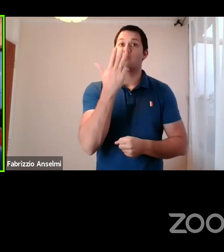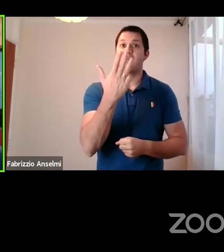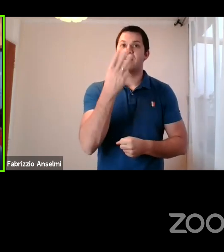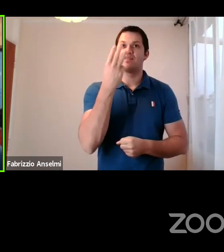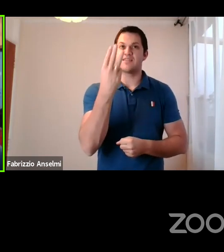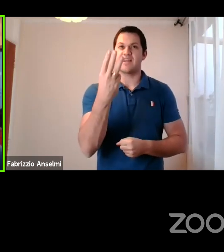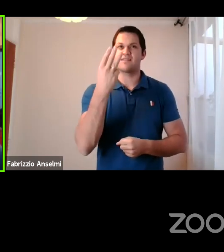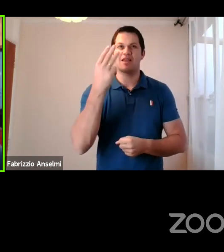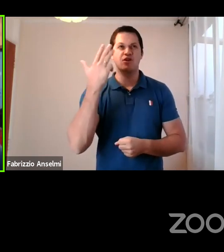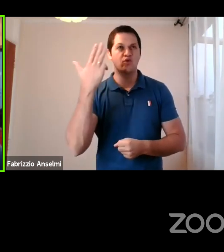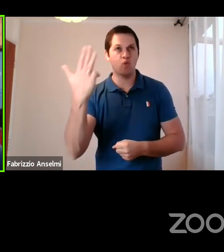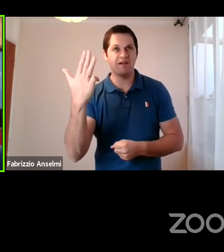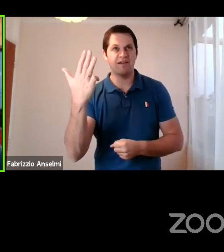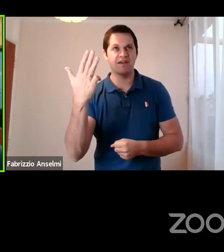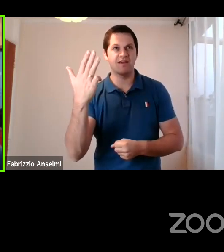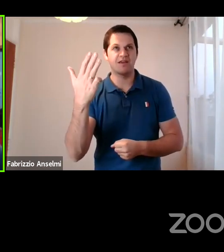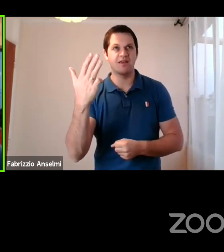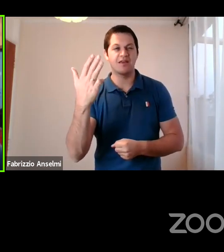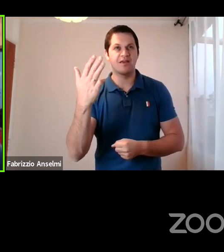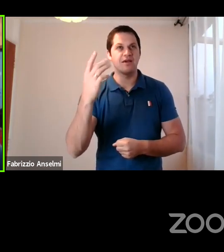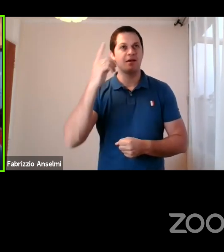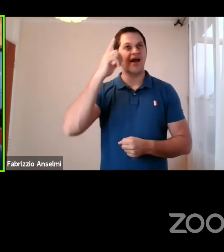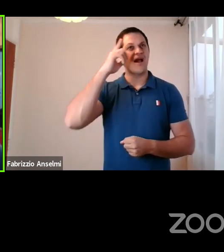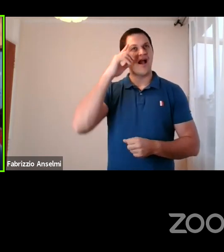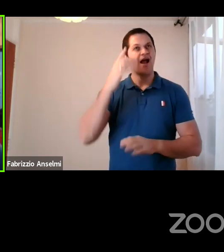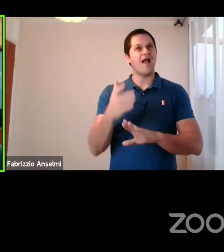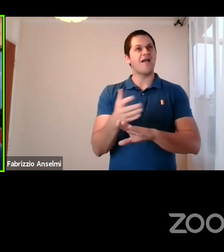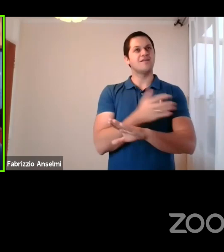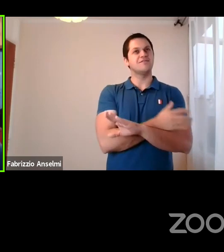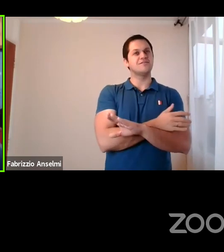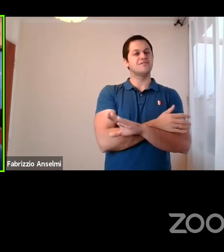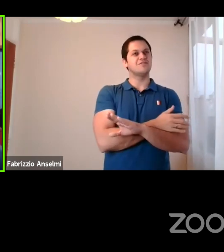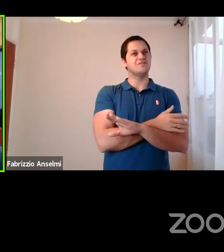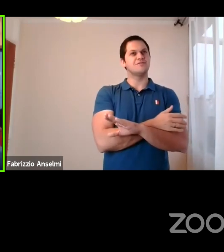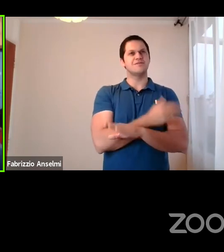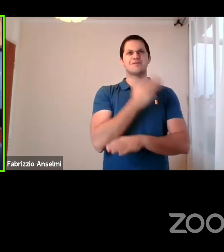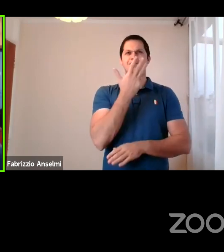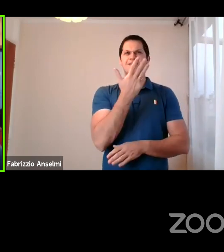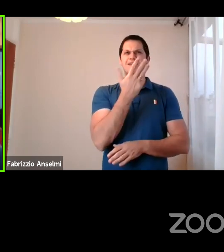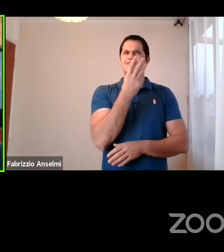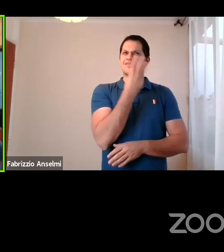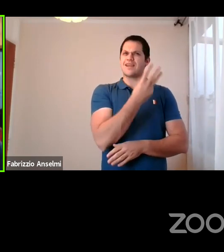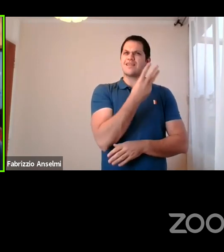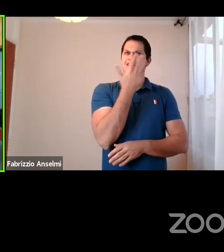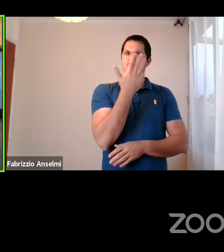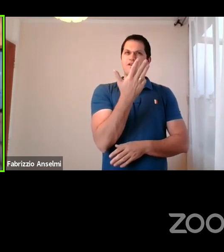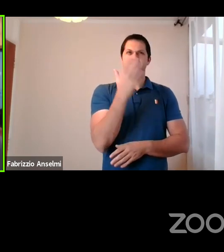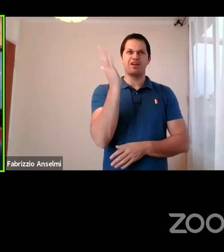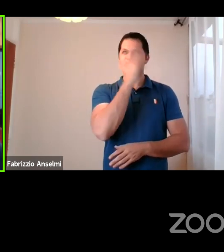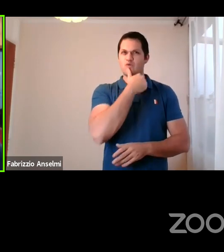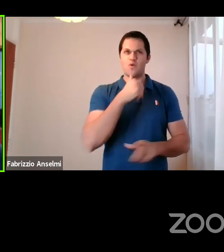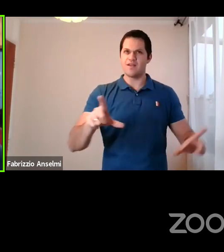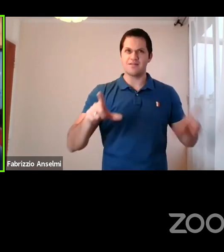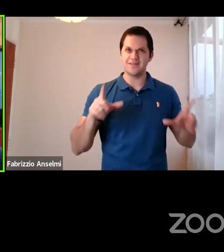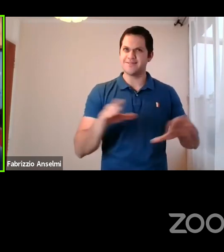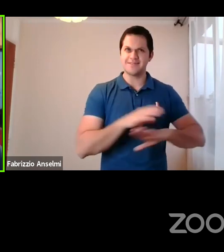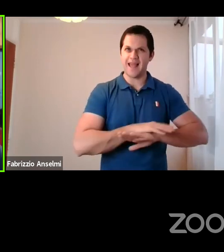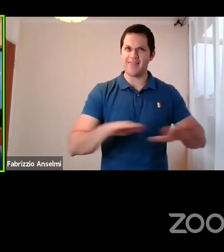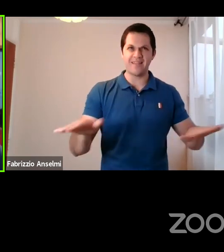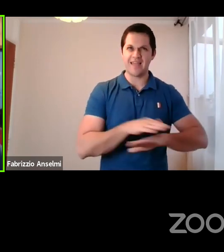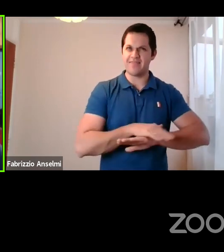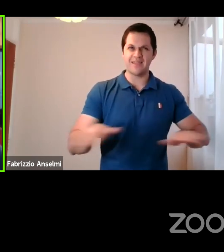año 43 éramos técnicos en kinesioterapia. El año 39 no éramos nada, o no éramos nada propio de la